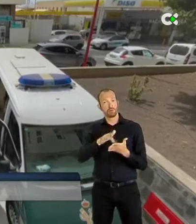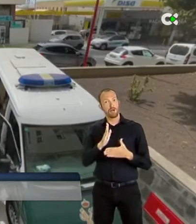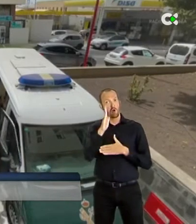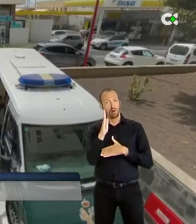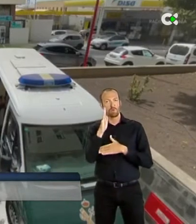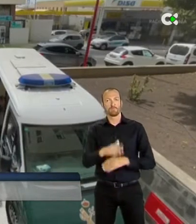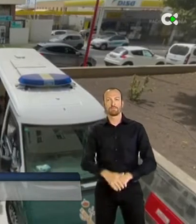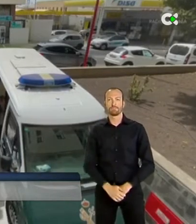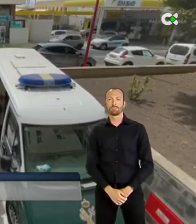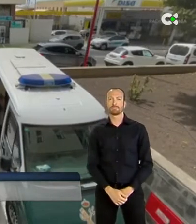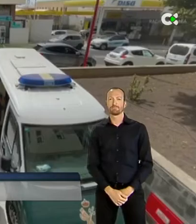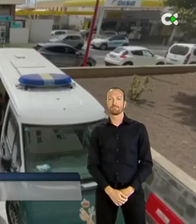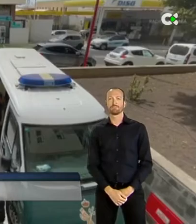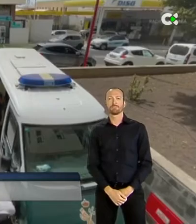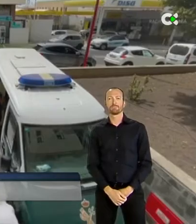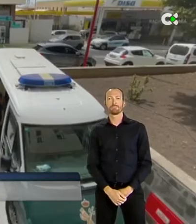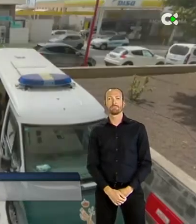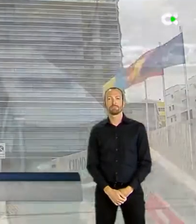Corralejo.